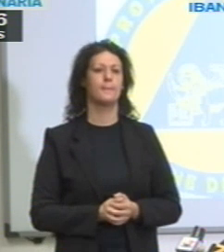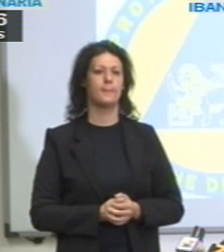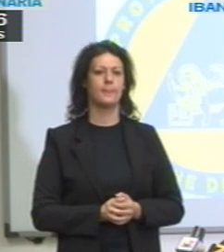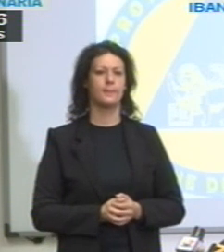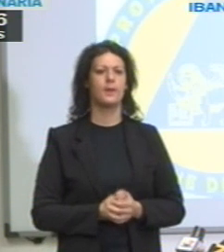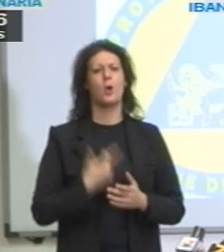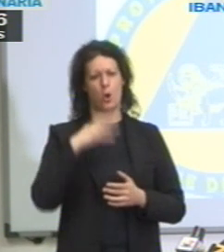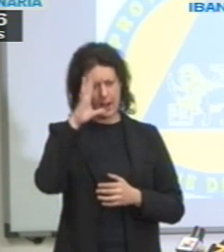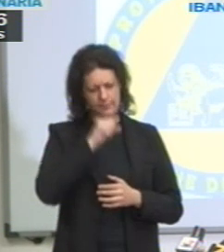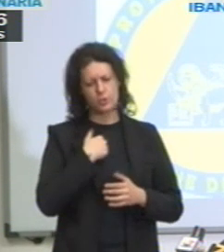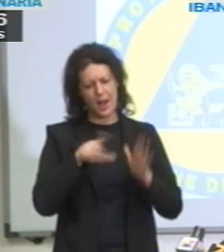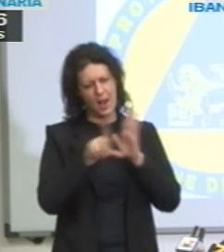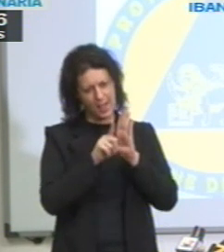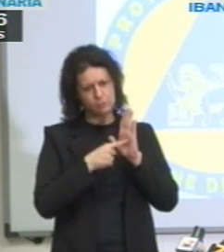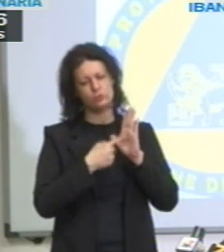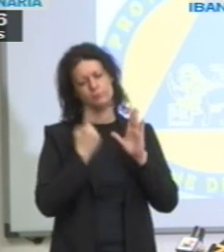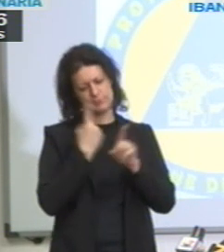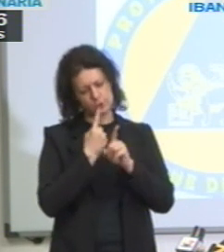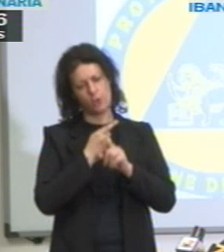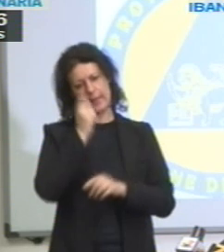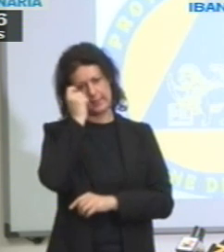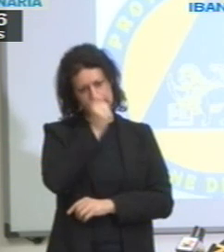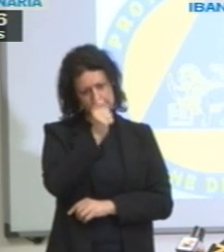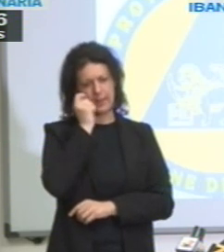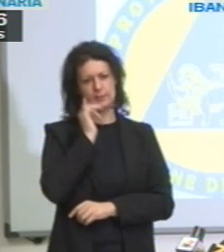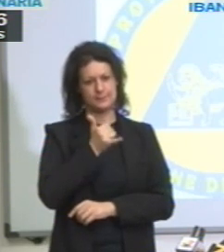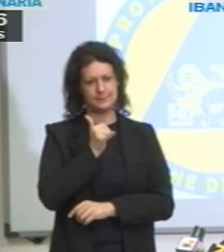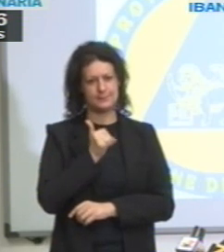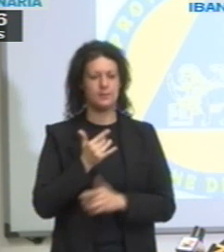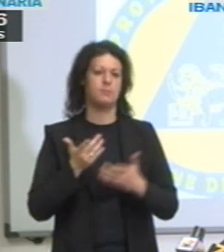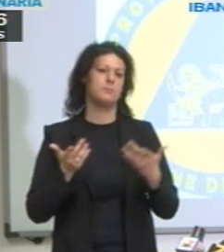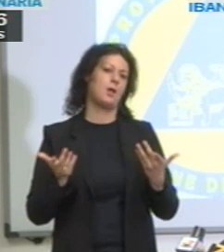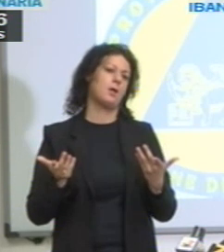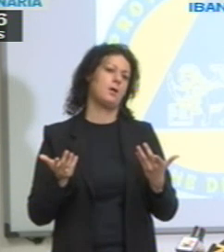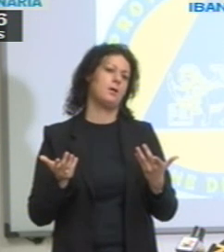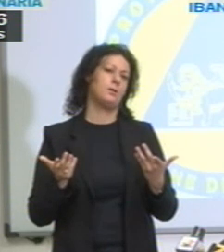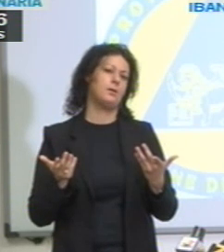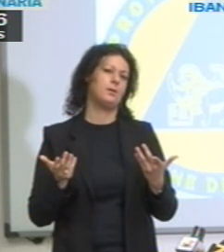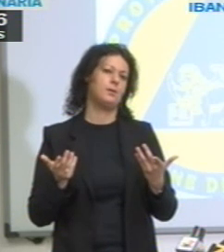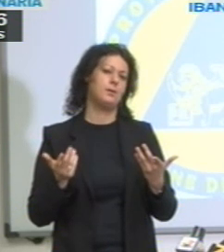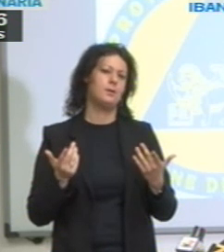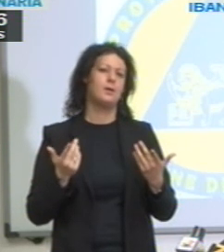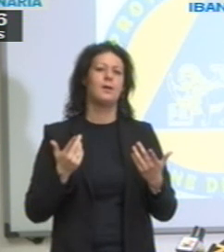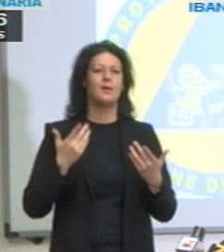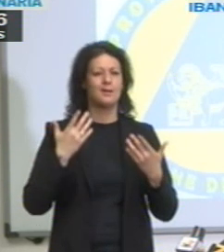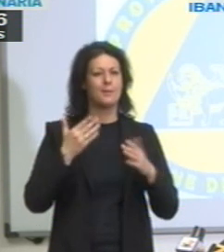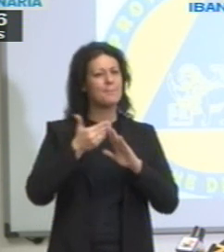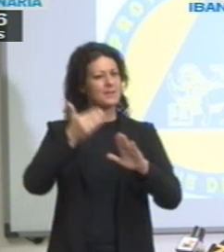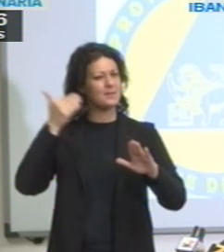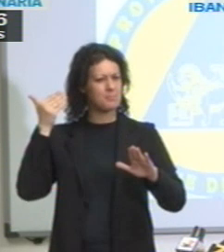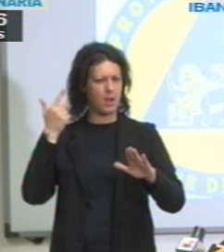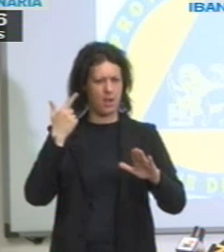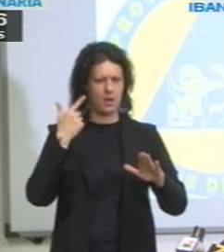sono le leggi, vanno rispettate, però penso che abbiamo tollerato in questo paese proteste di piazza che hanno devastato le città,